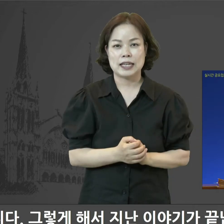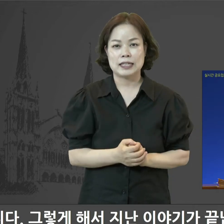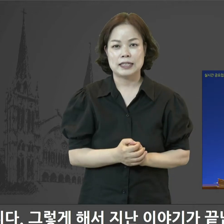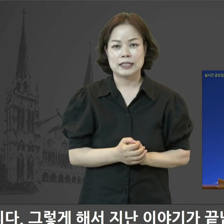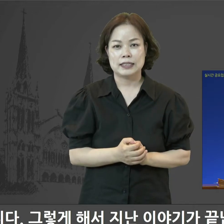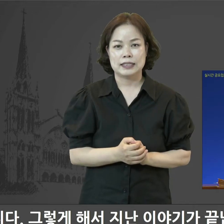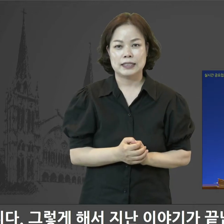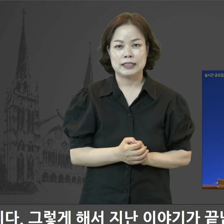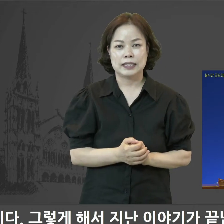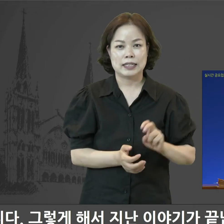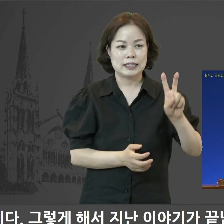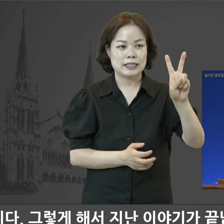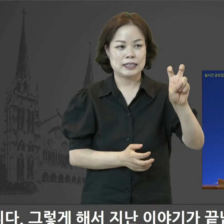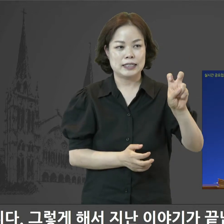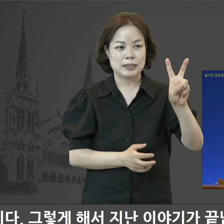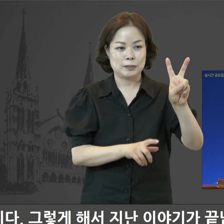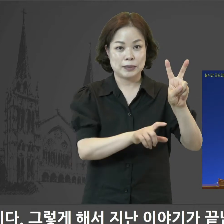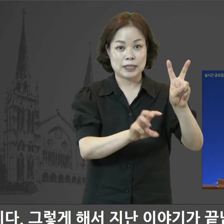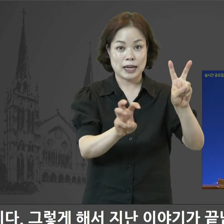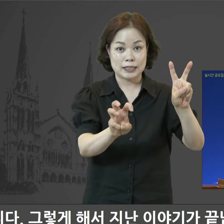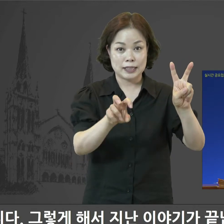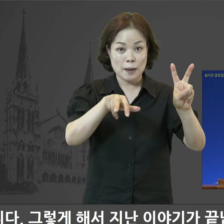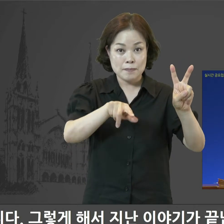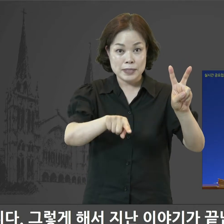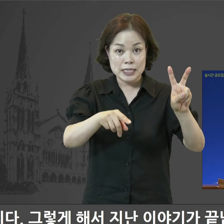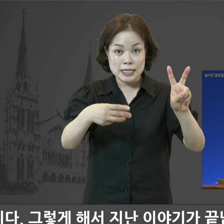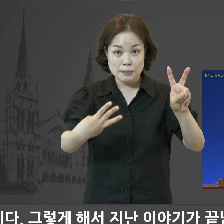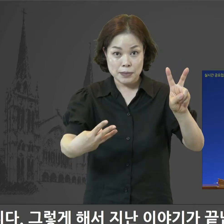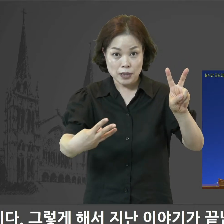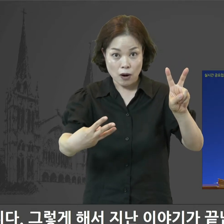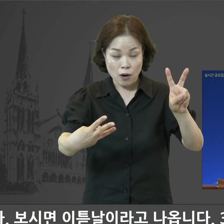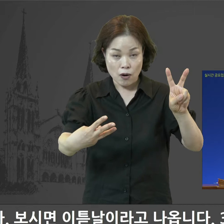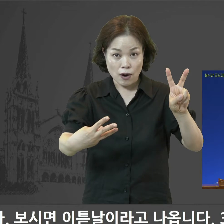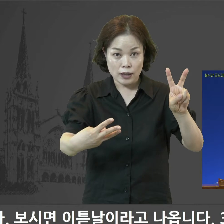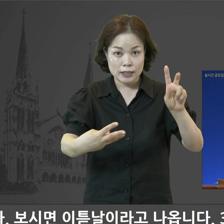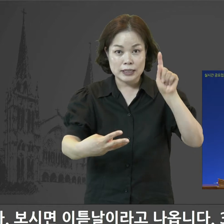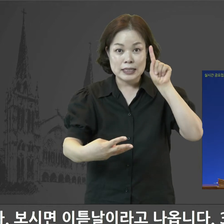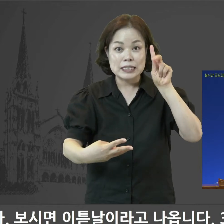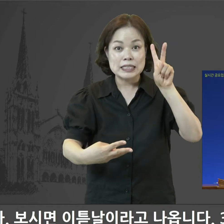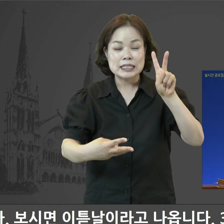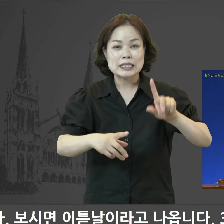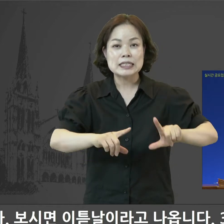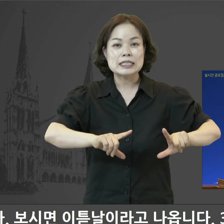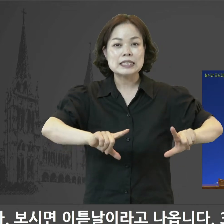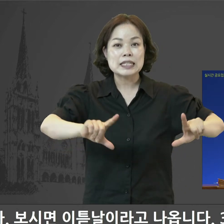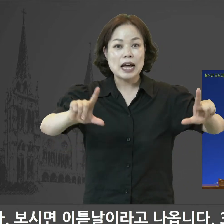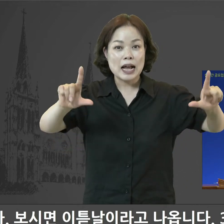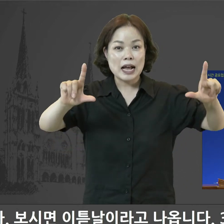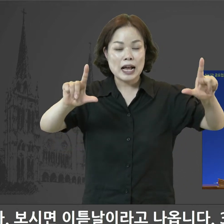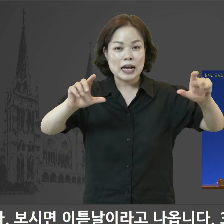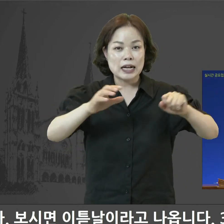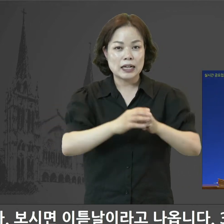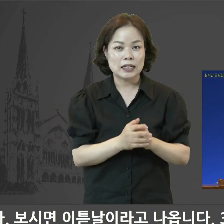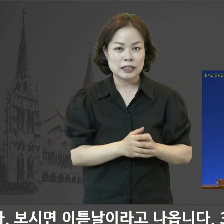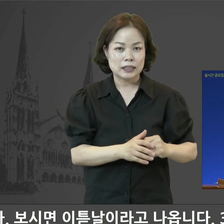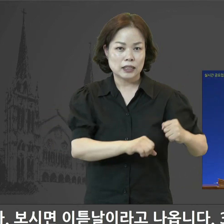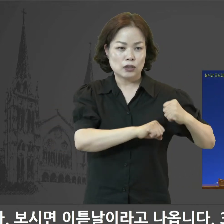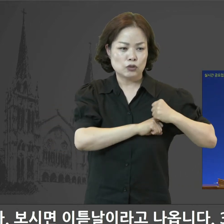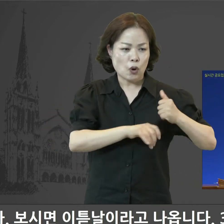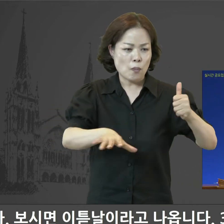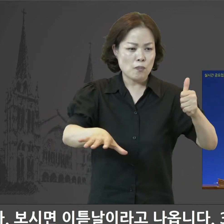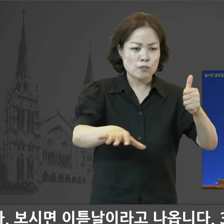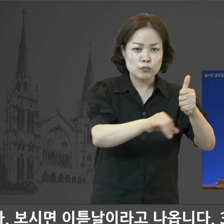읽었는데 22장 30절 마지막 절부터 보셔야 됩니다. 이튿날, 이제 날이 새니까 천부장이 도대체